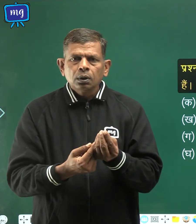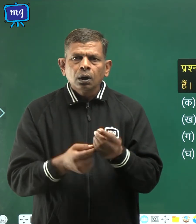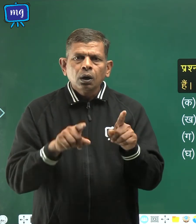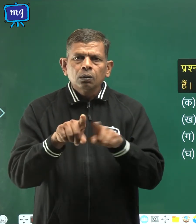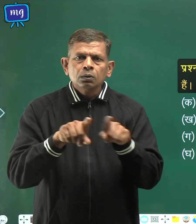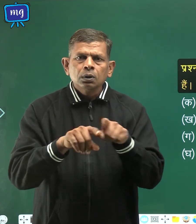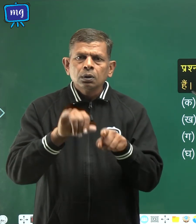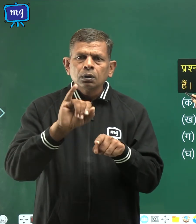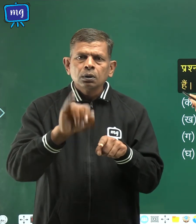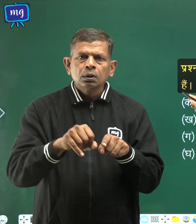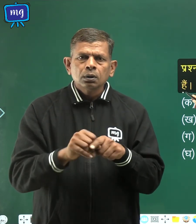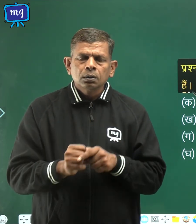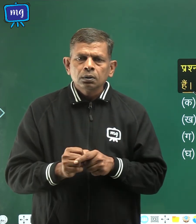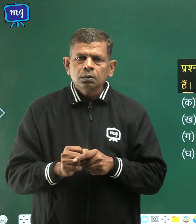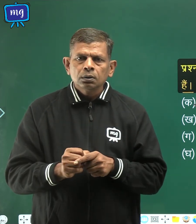उदाहरण है